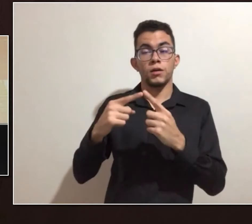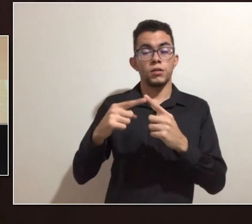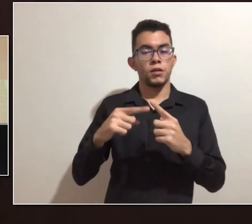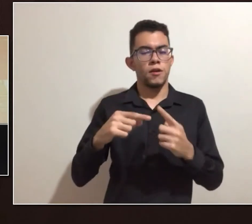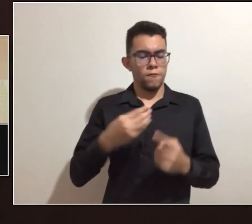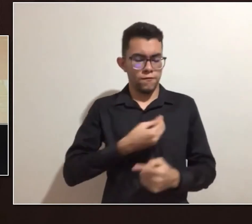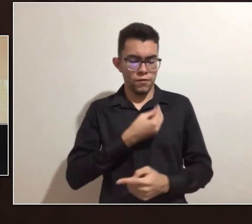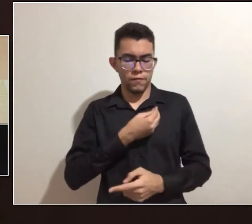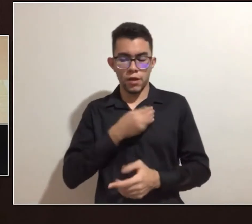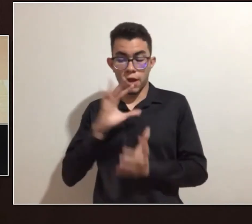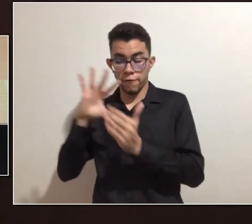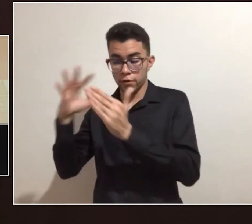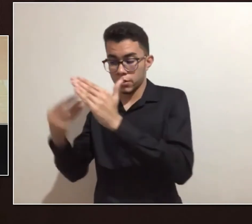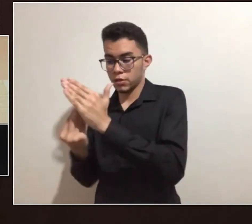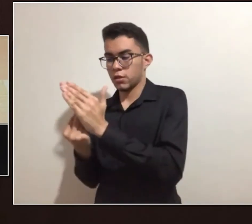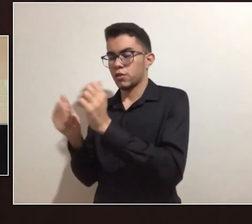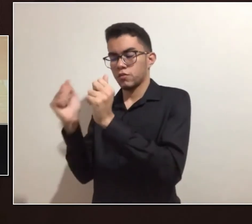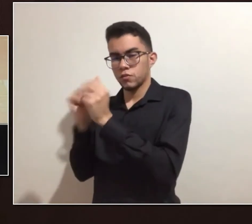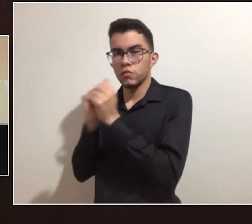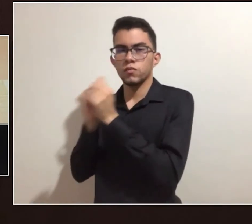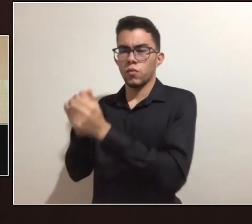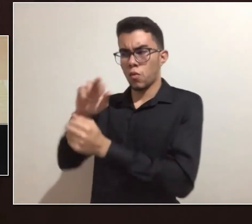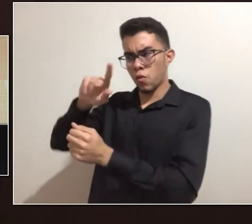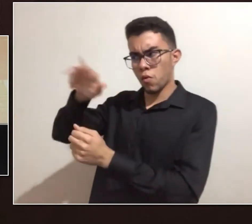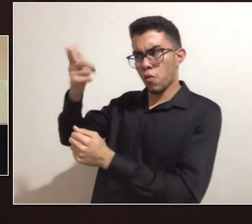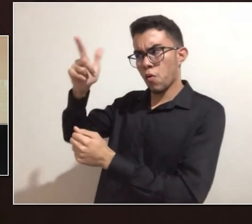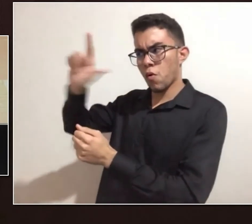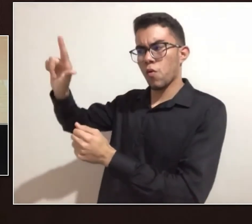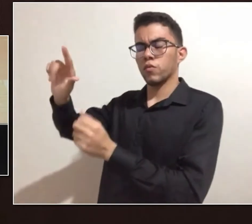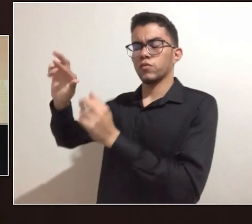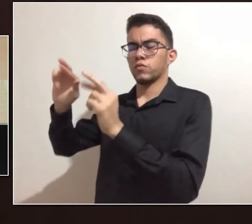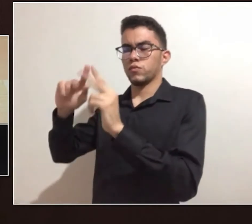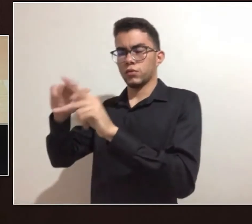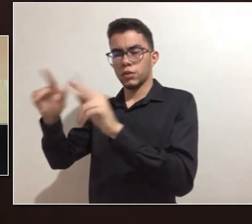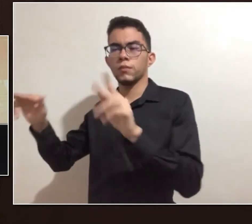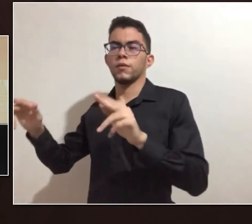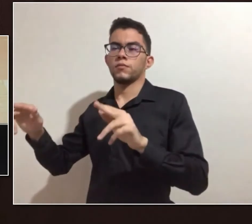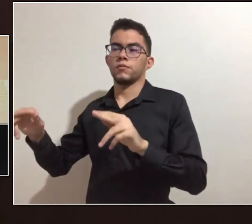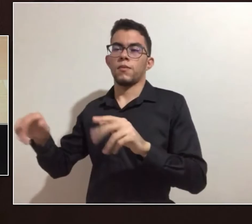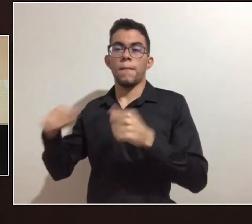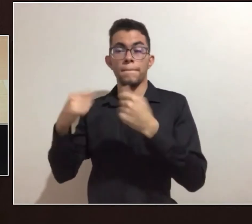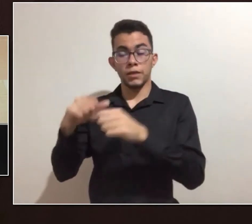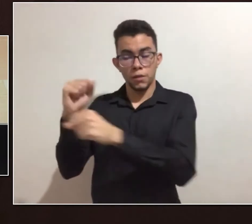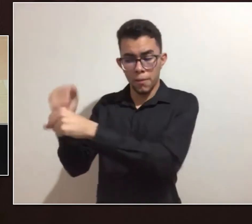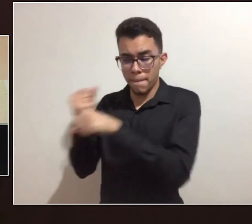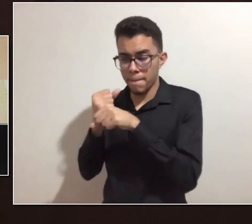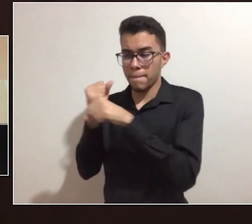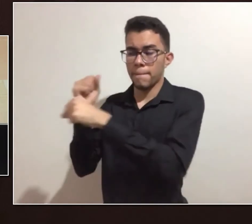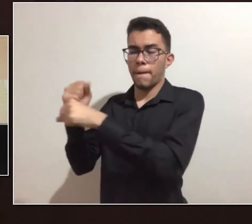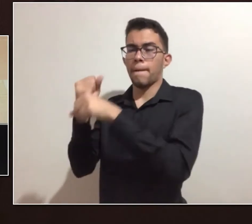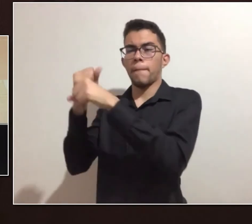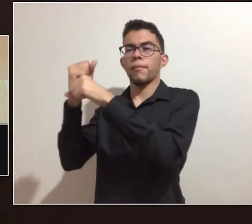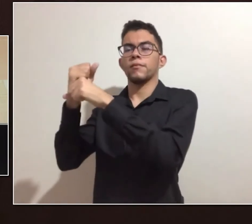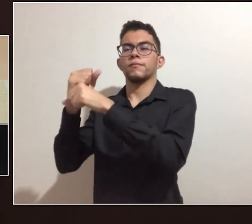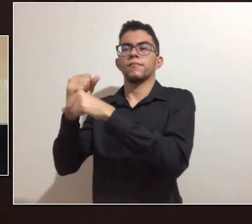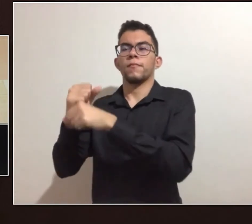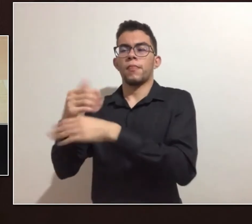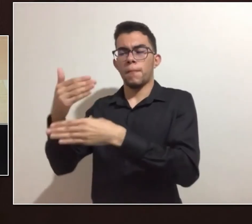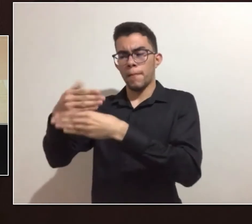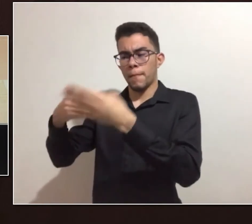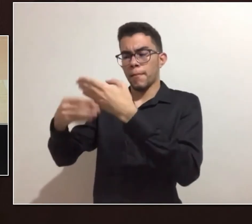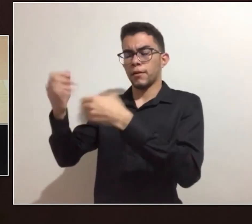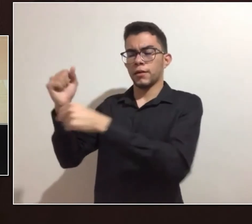igreja. Não é? Porque precisa ser edificada a igreja precisa ser edificada. Então,